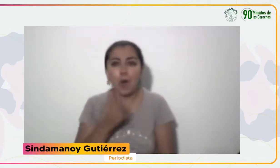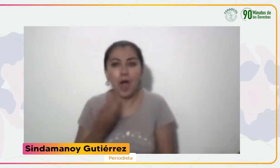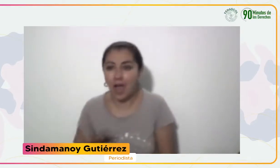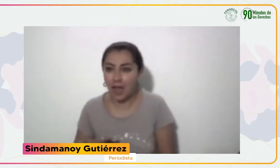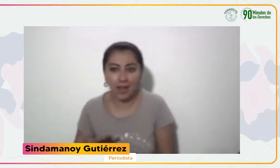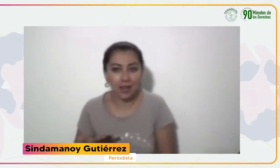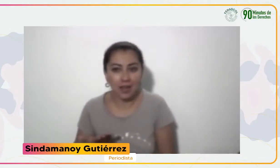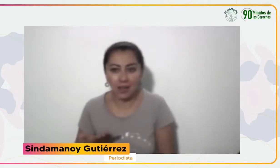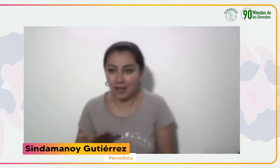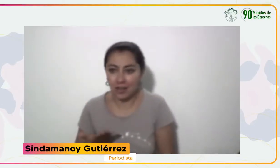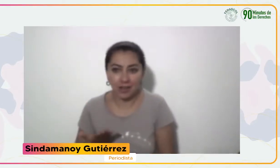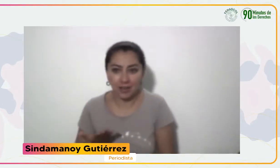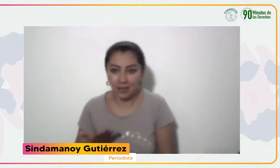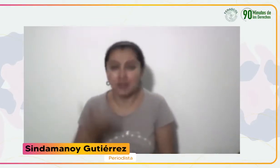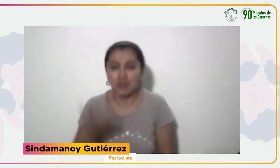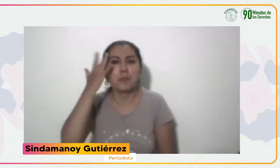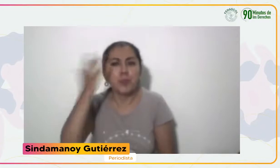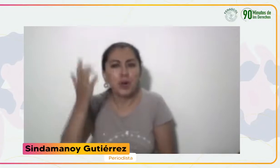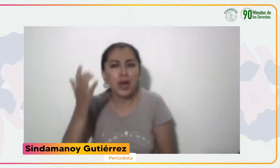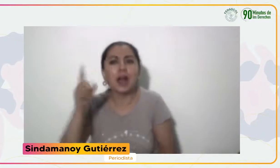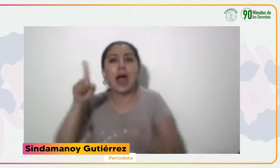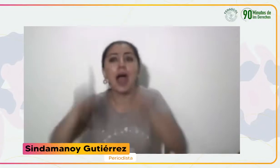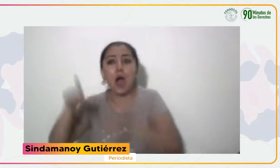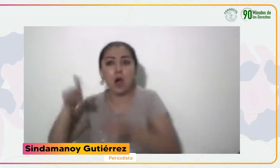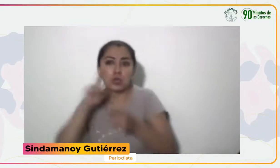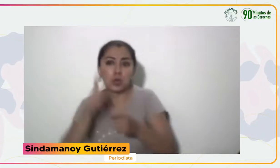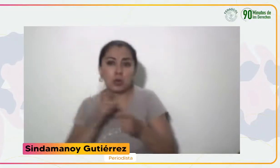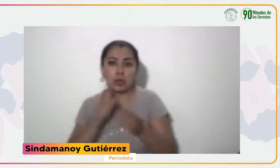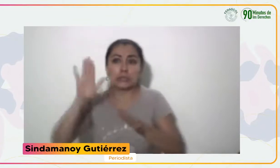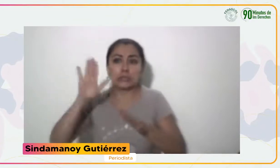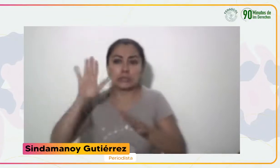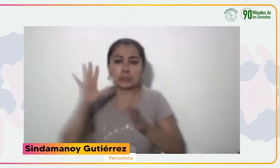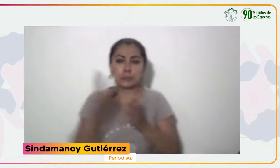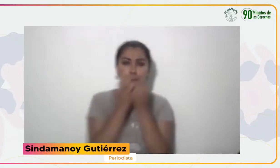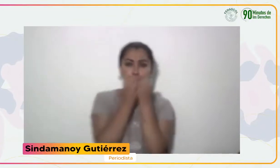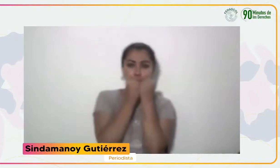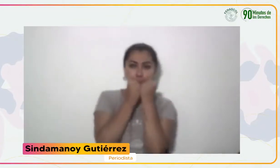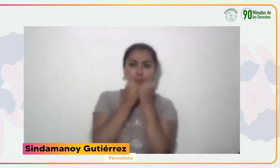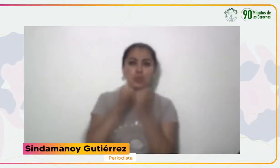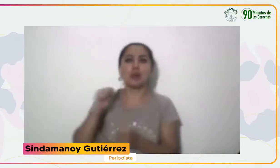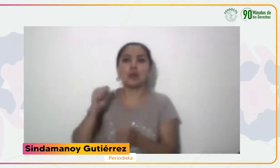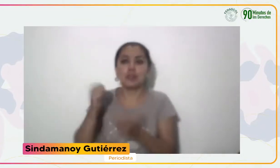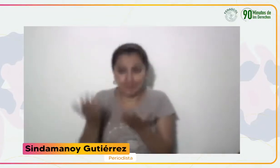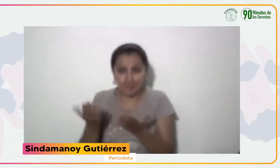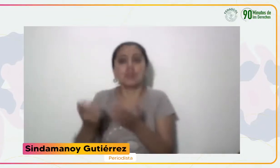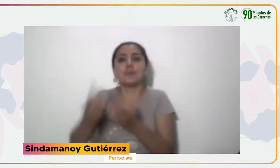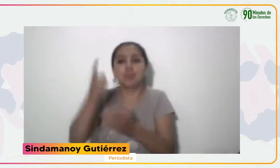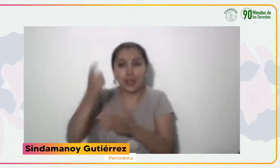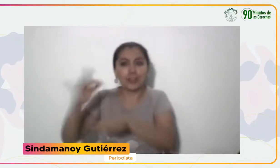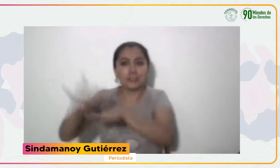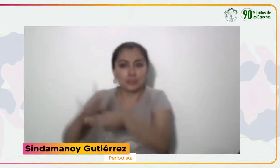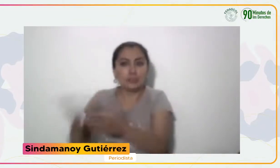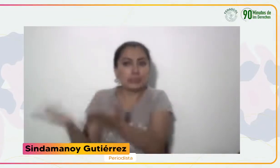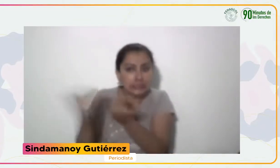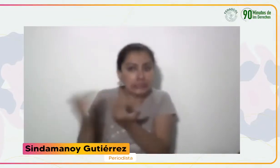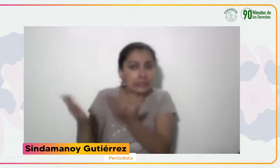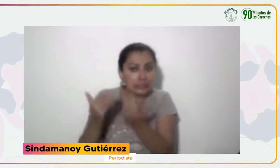mismo. Digamos, estamos nosotras, pero ¿qué más, qué otras personas están? Vemos que al momento de participar no